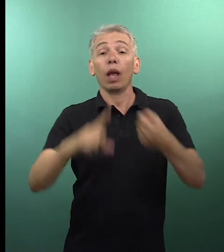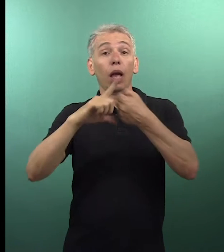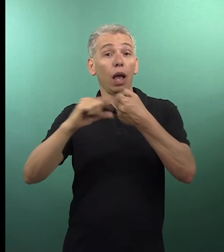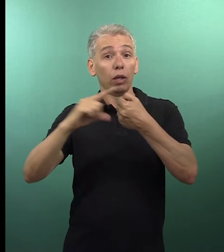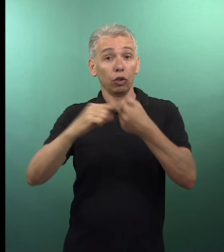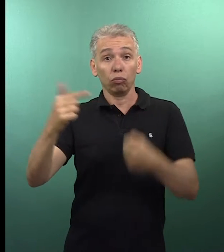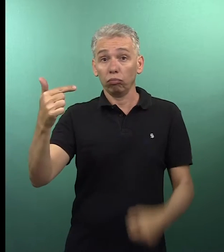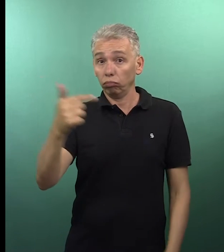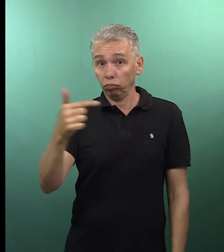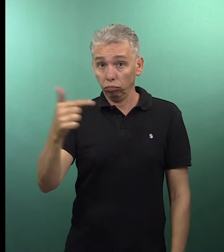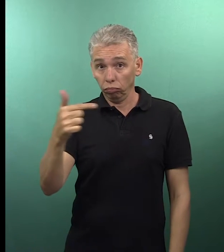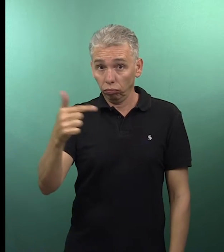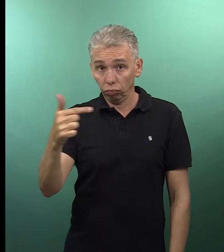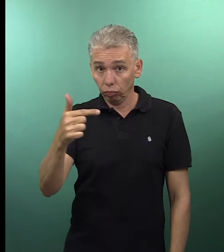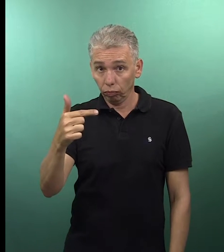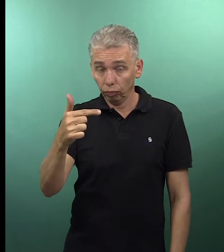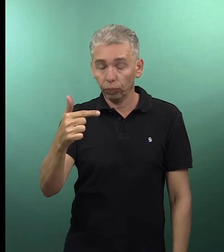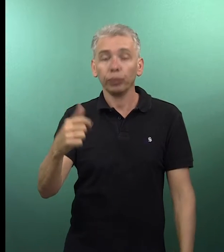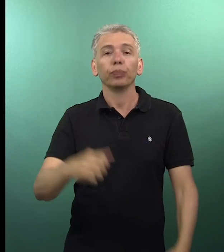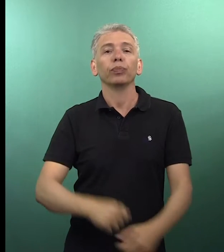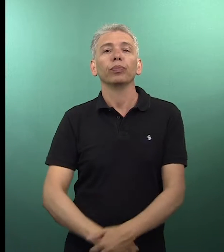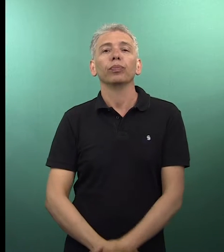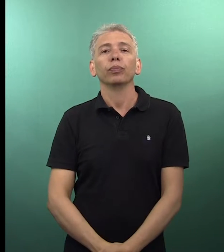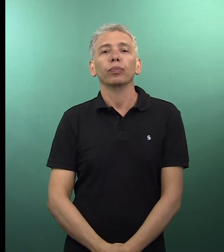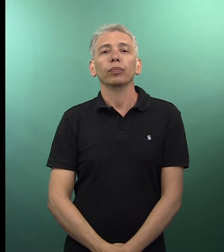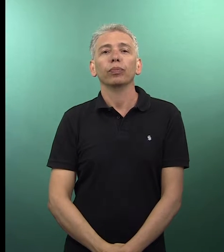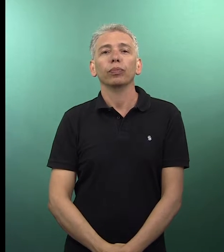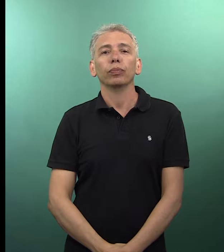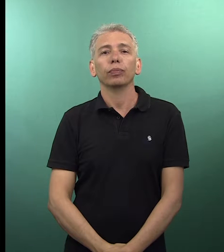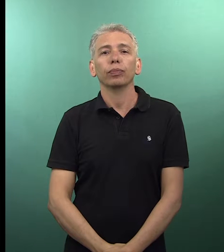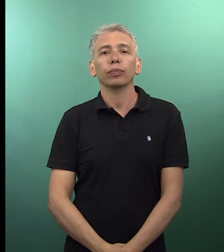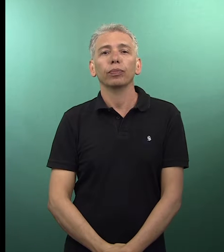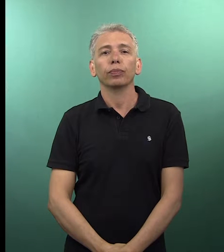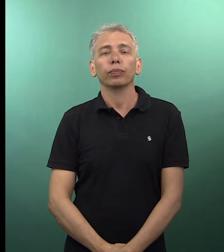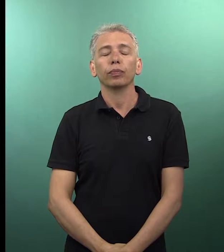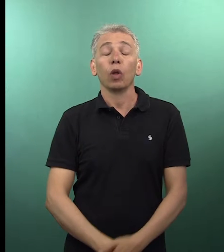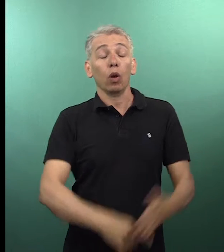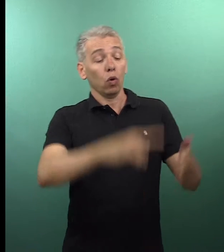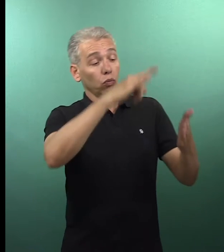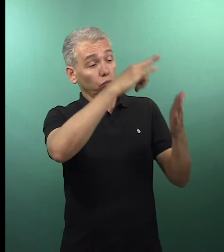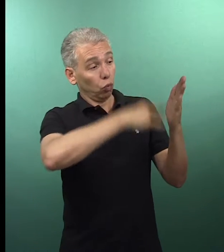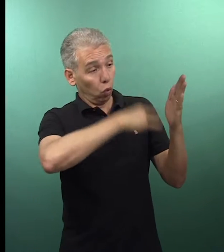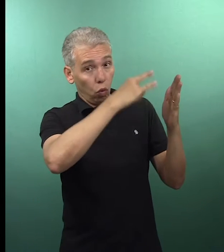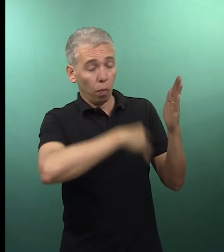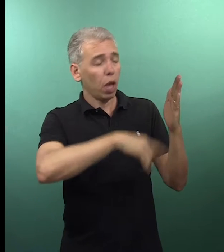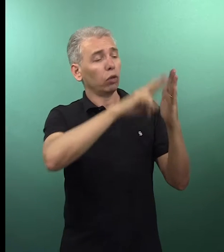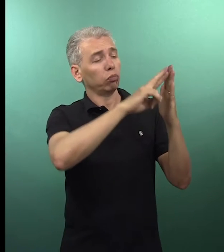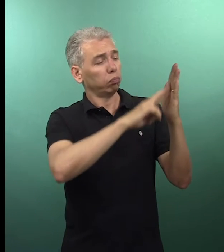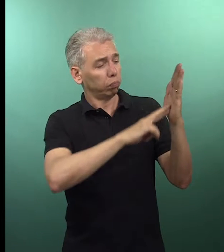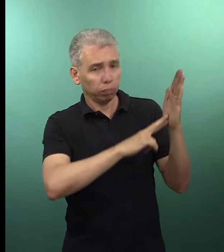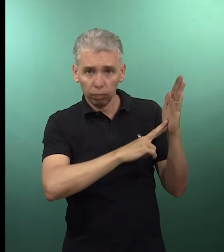definições constantes na regulamentação aplicável aos serviços de telecomunicações são adotadas as seguintes